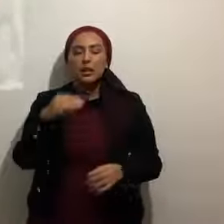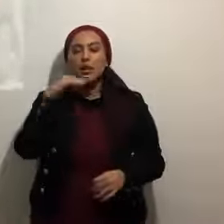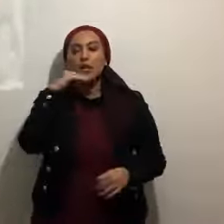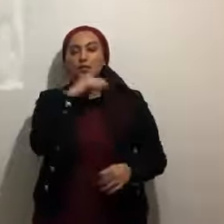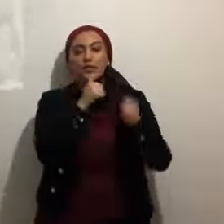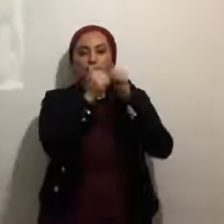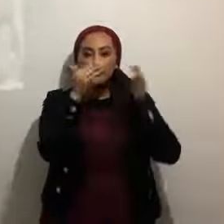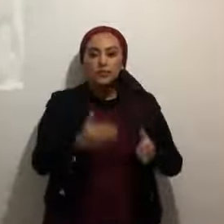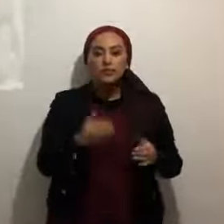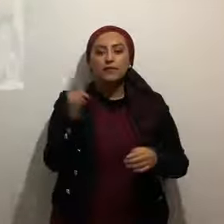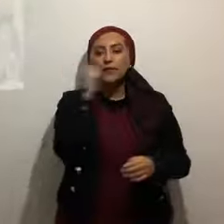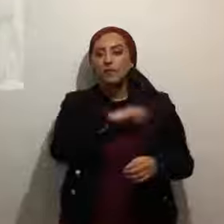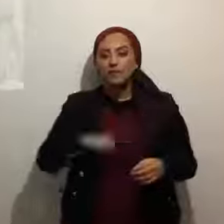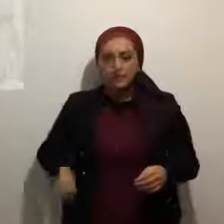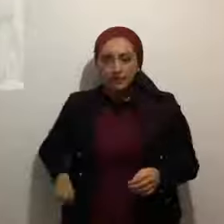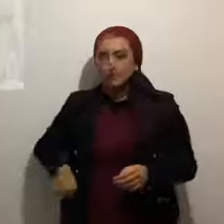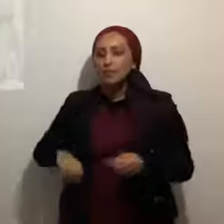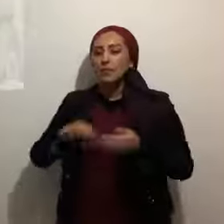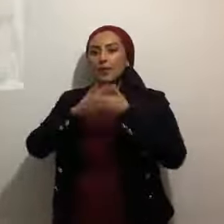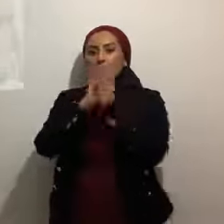antimashiach. Se vuelven frágiles.